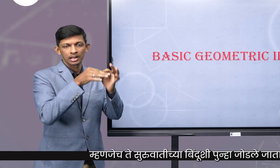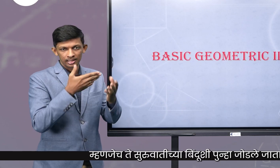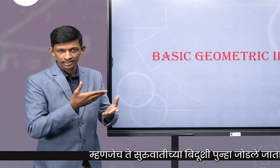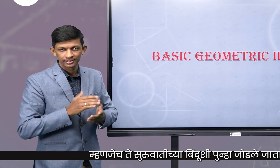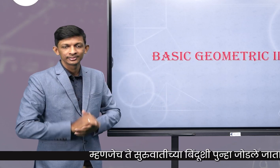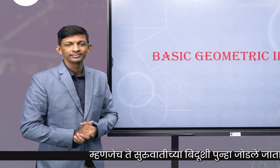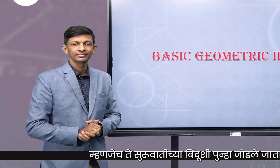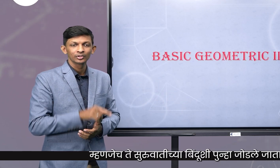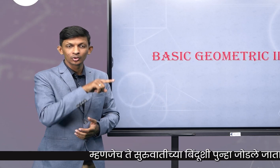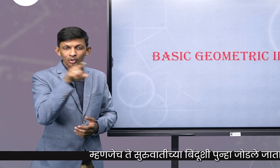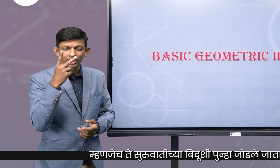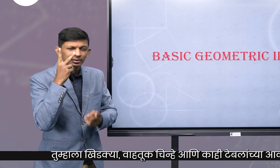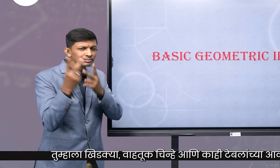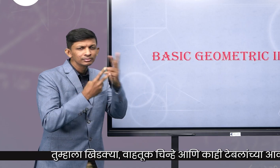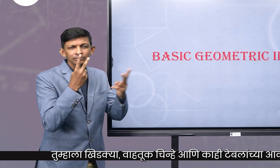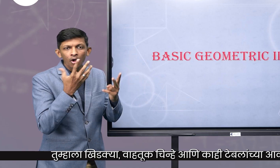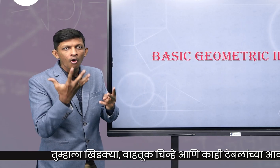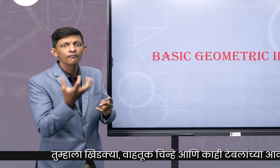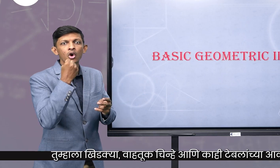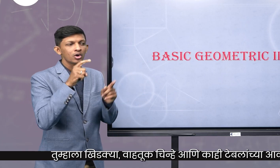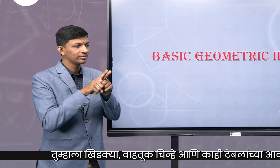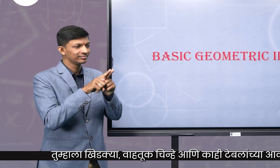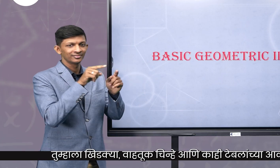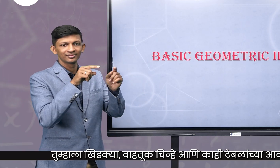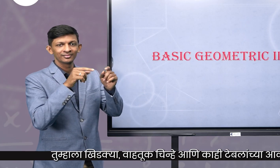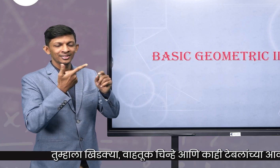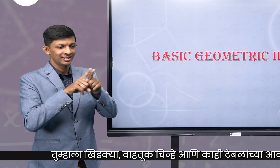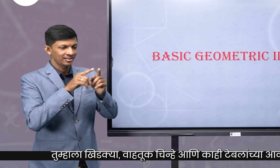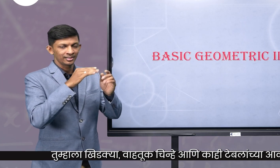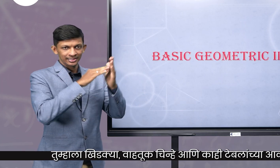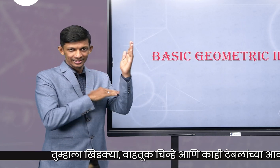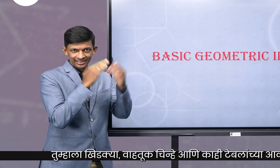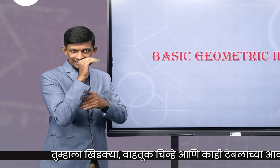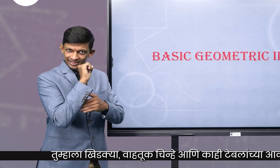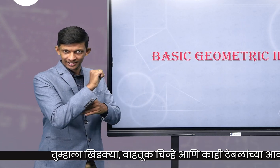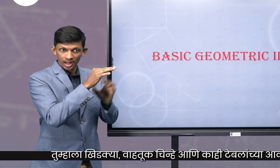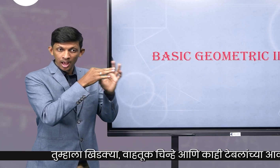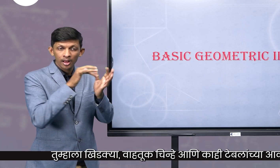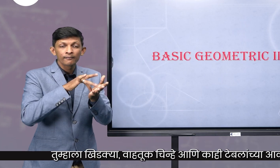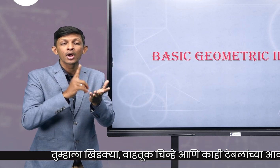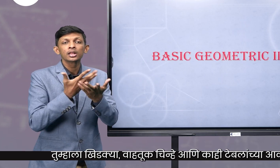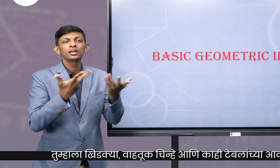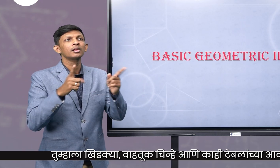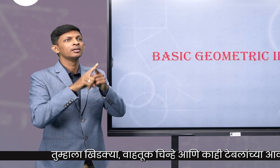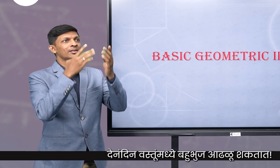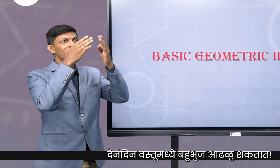जातात. तुम्हाला खिडक्या, वाहतूक चिन्हे आणि काही टेबलांच्या आकारासारख्या